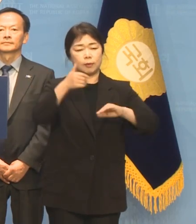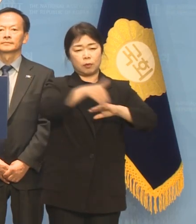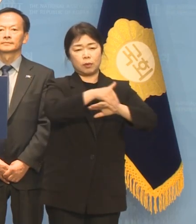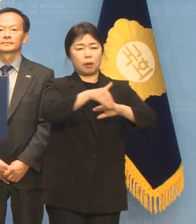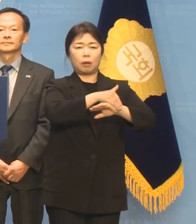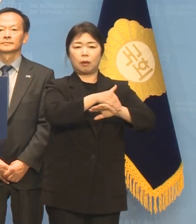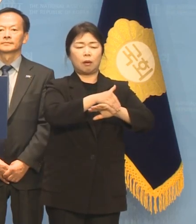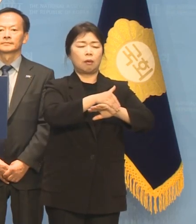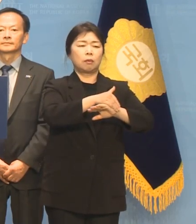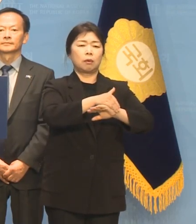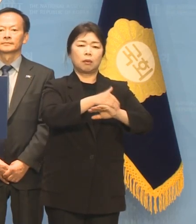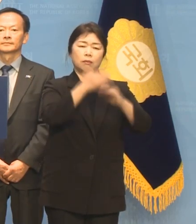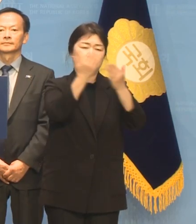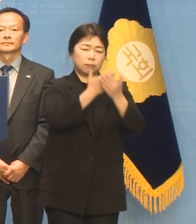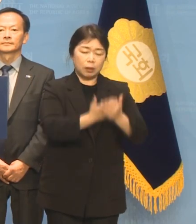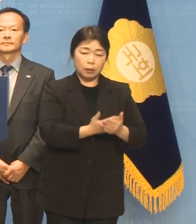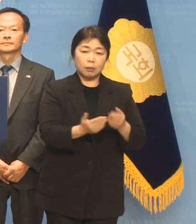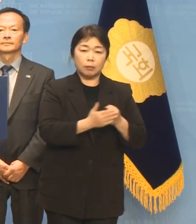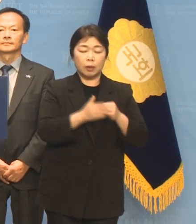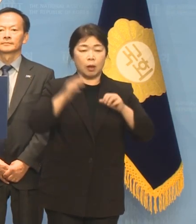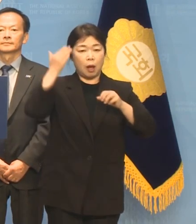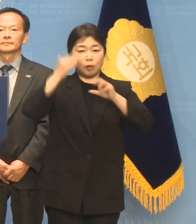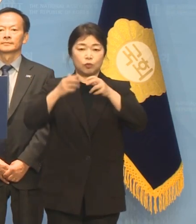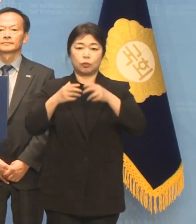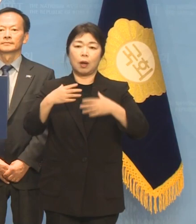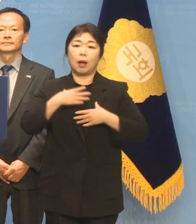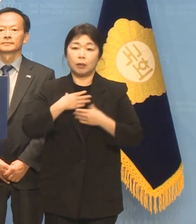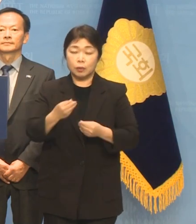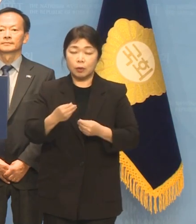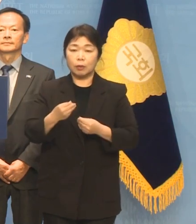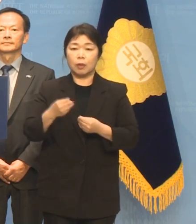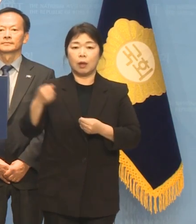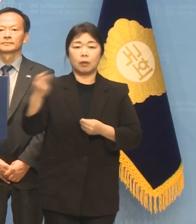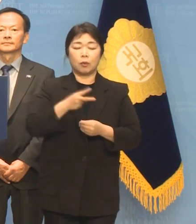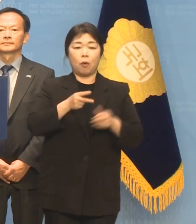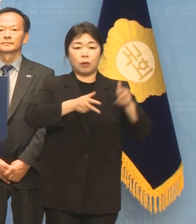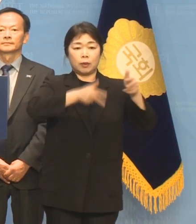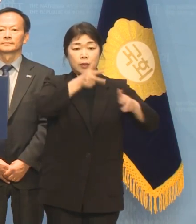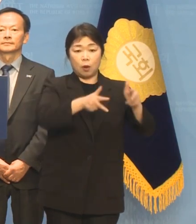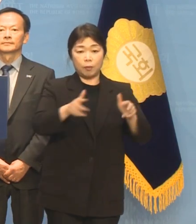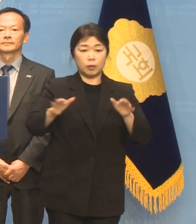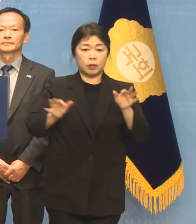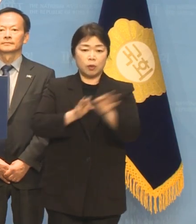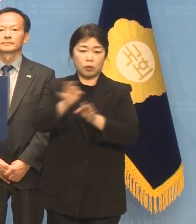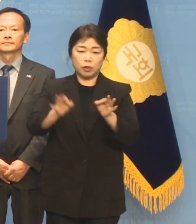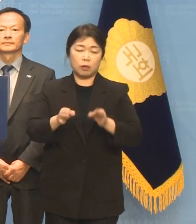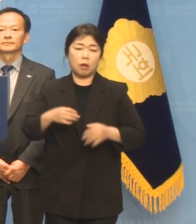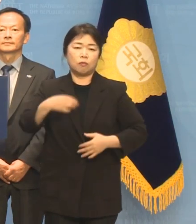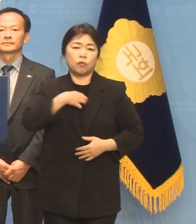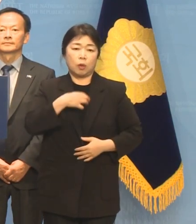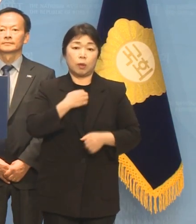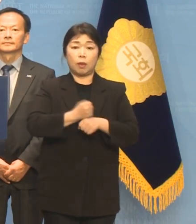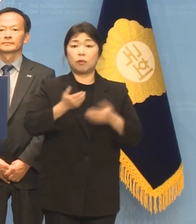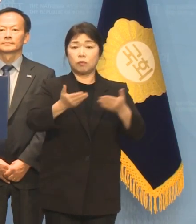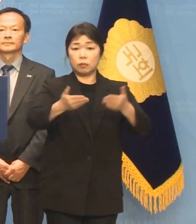퇴행으로 우리 국민의 안전은 물론 기업과 경제를 위기로 몰아놓고